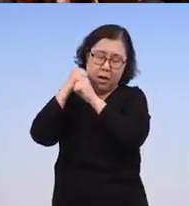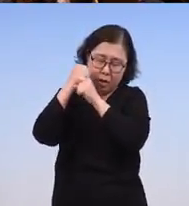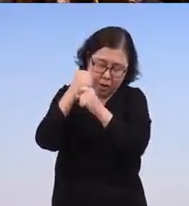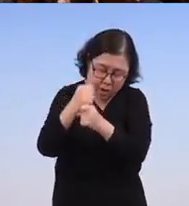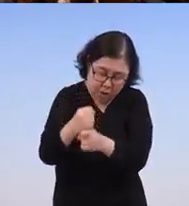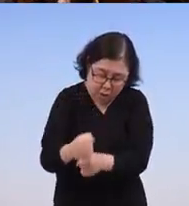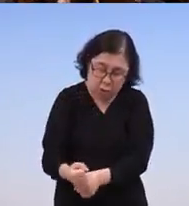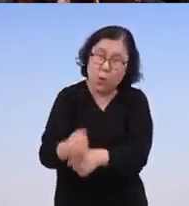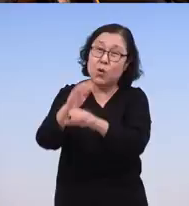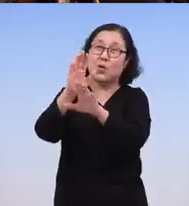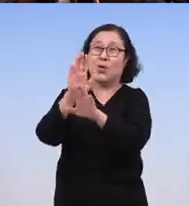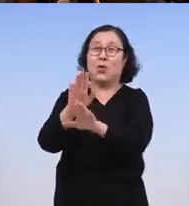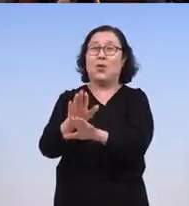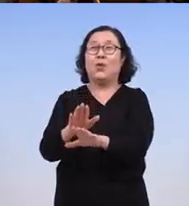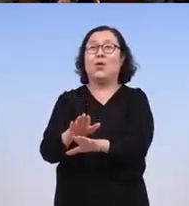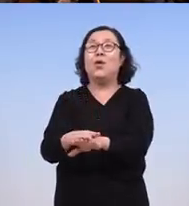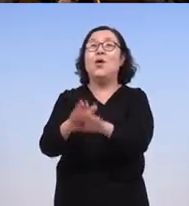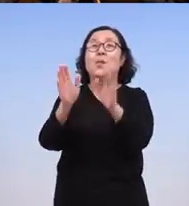세상 짐을